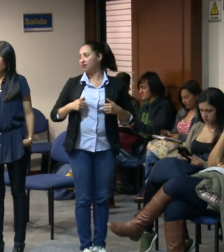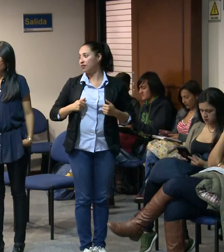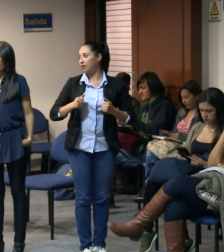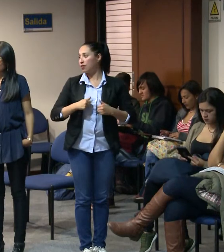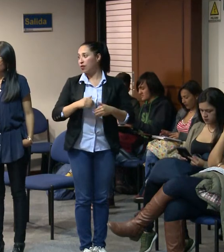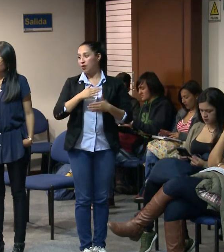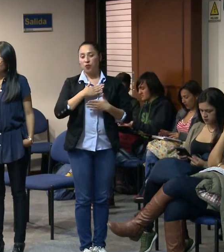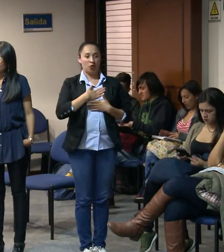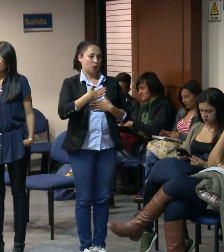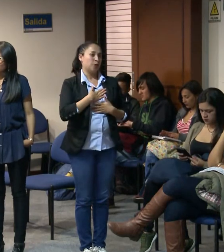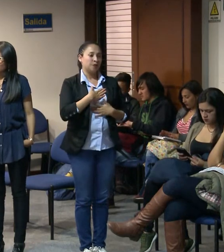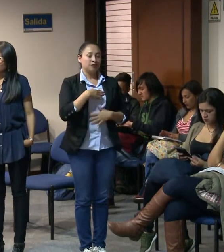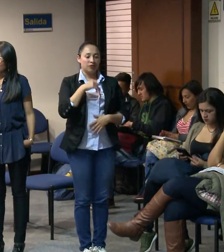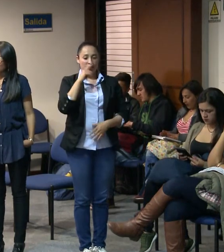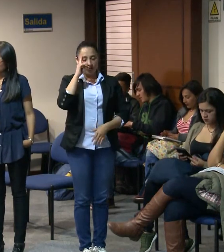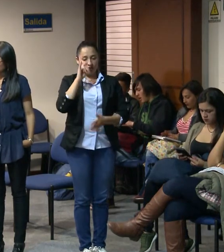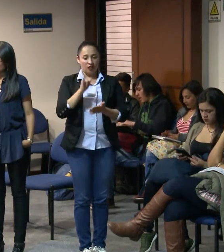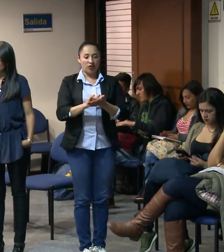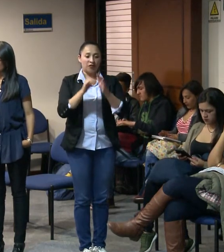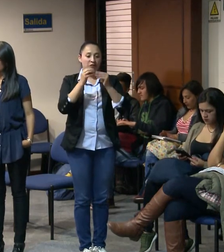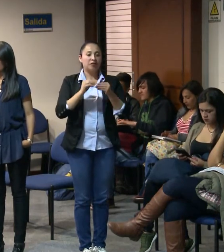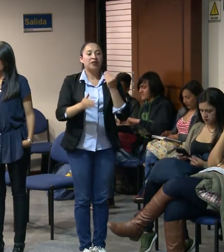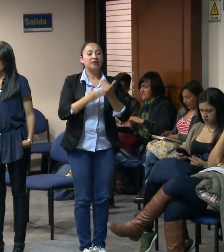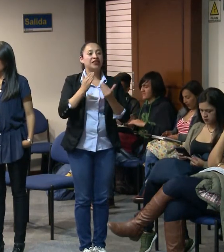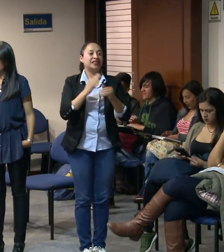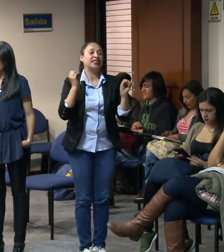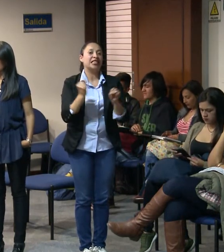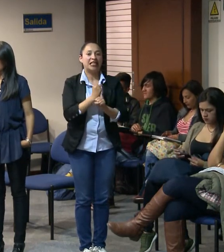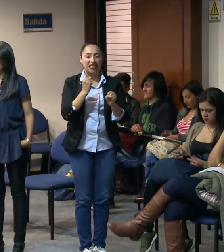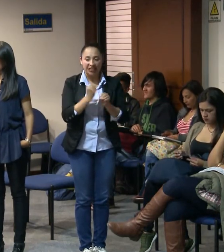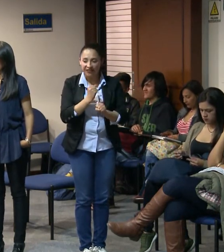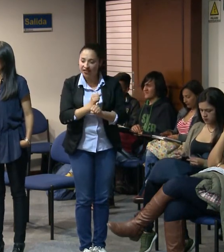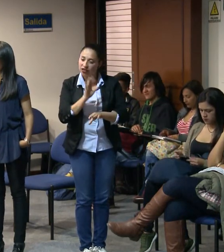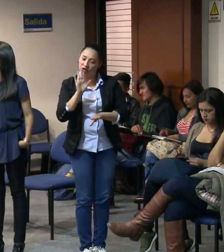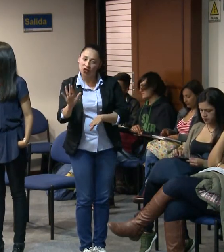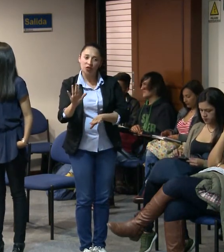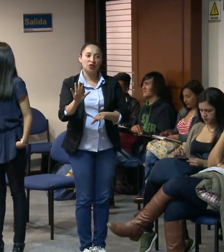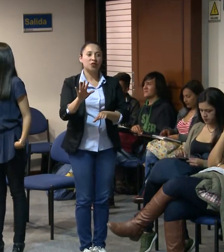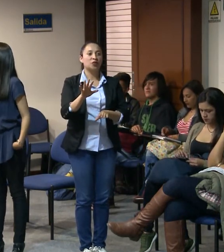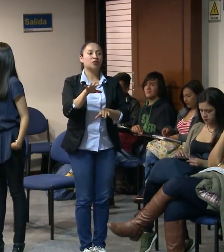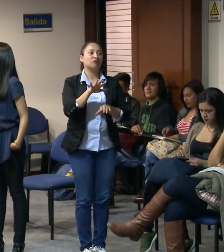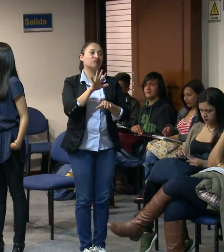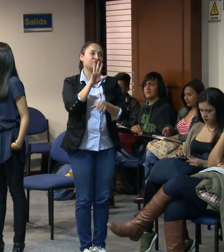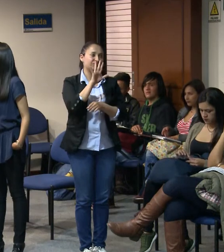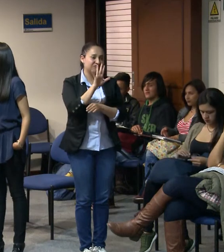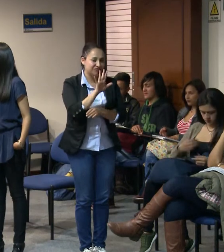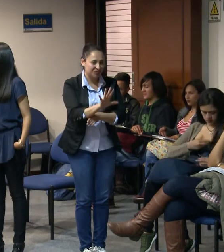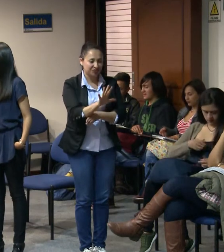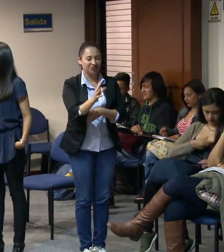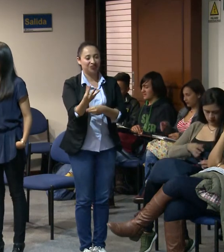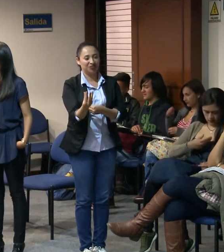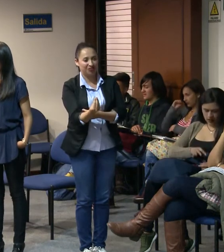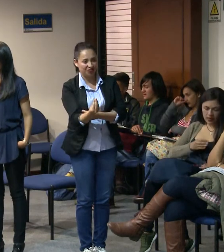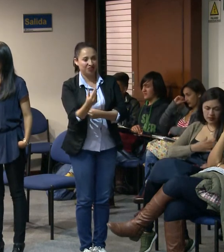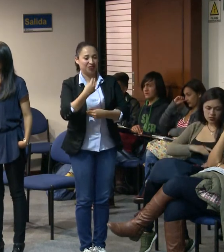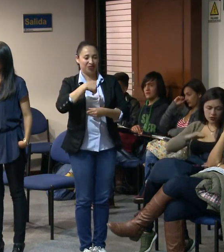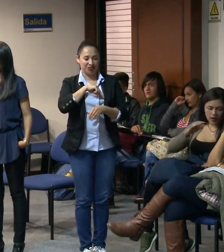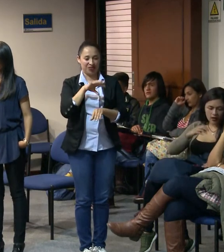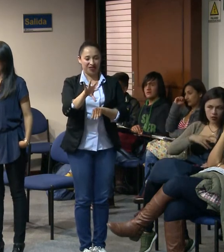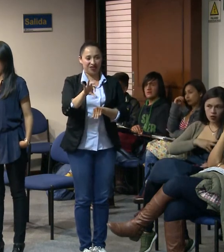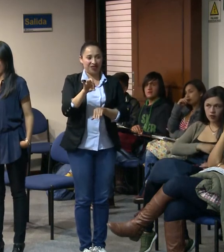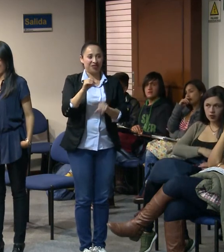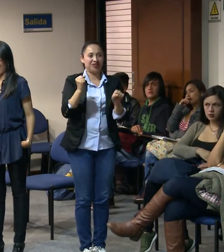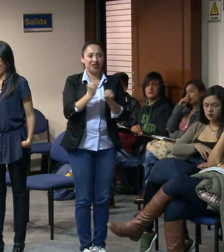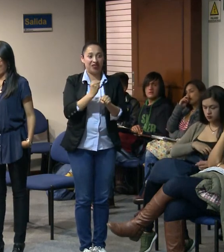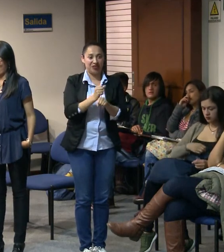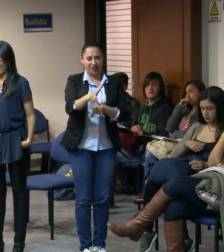Bueno, yo creo que la manera más fácil de trabajar con una población como la que nosotros tenemos,